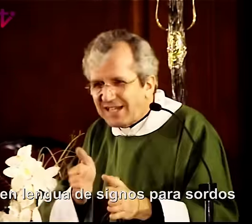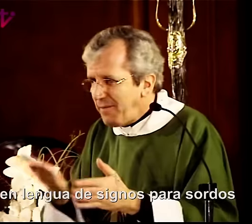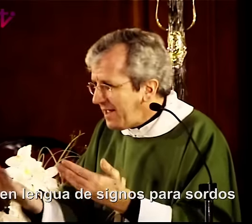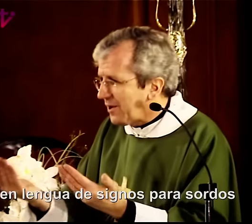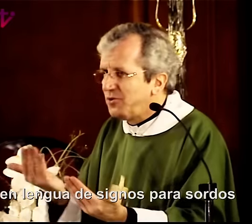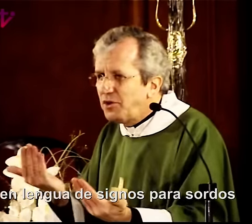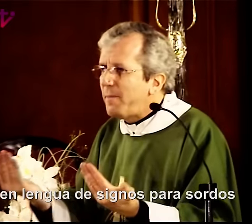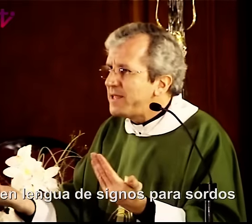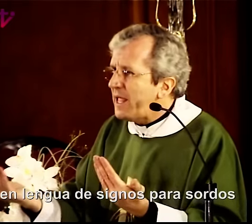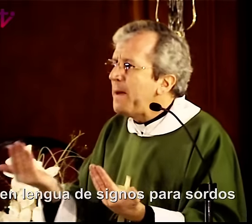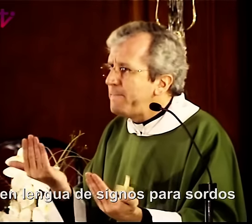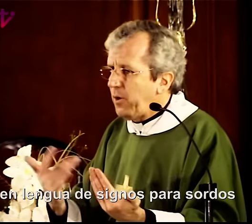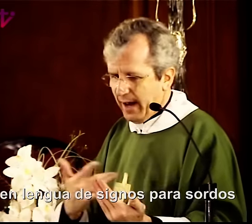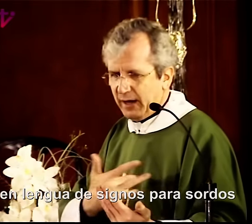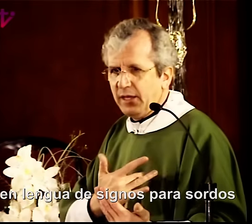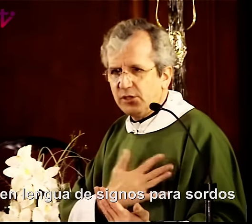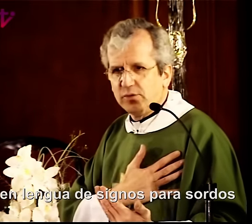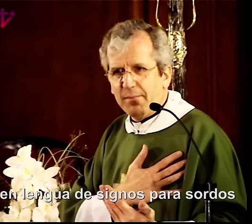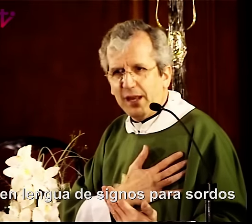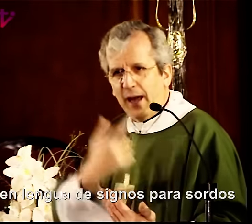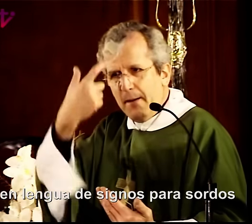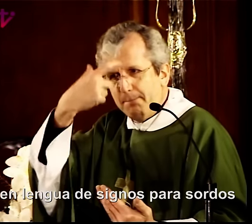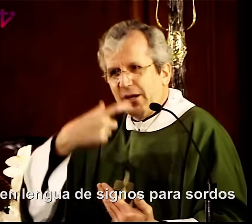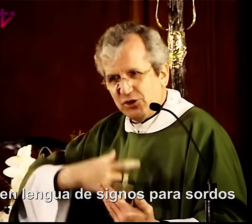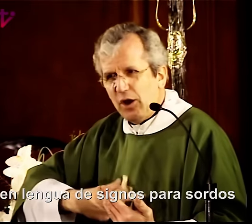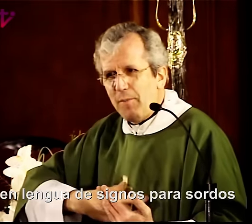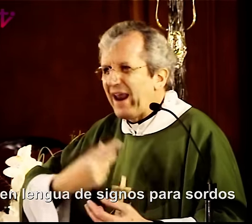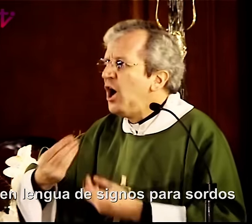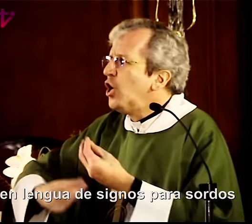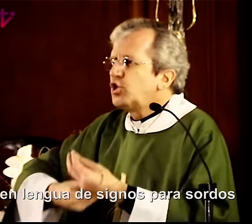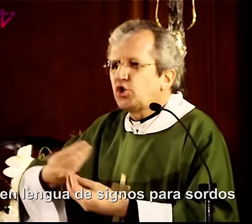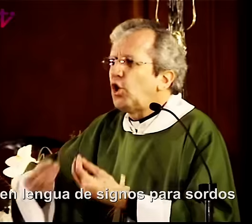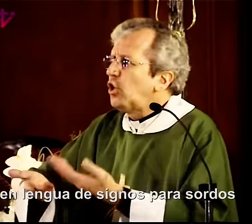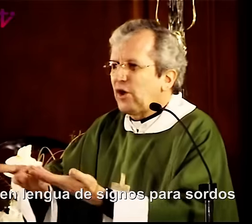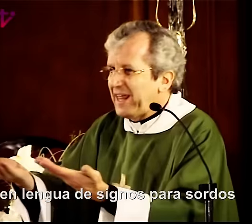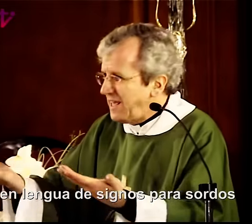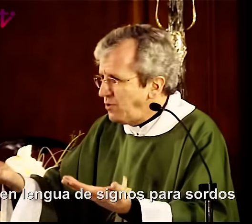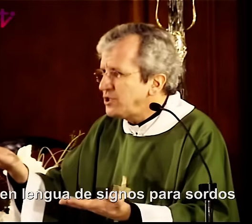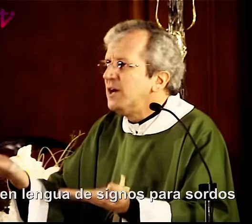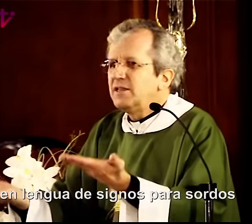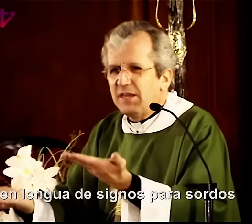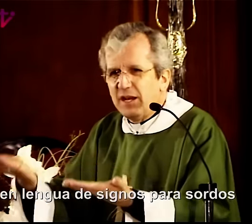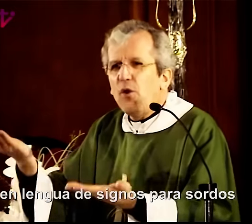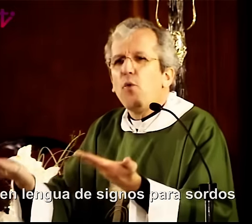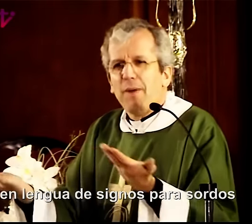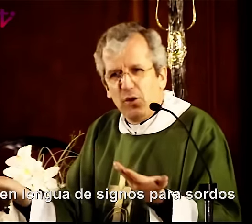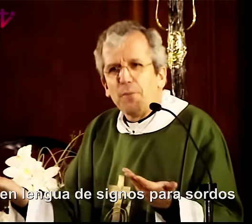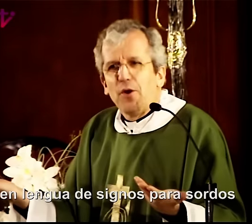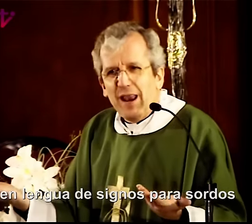saber continuamente valorar. Es un tema de la persona humana. Todo lo que hacemos tiene un valor moral.